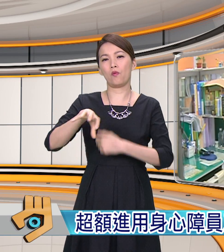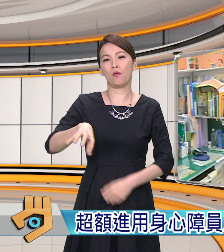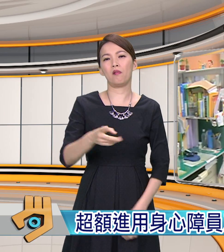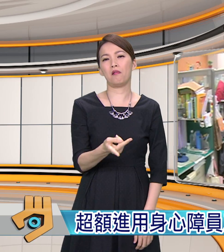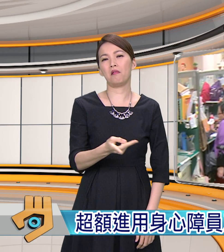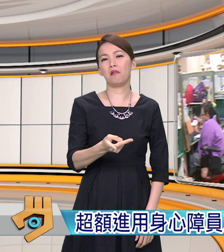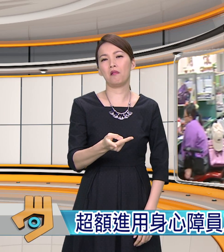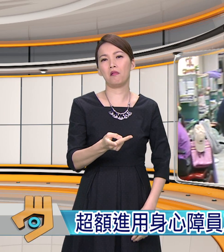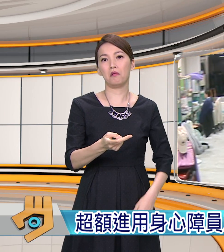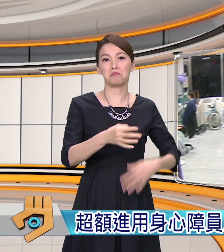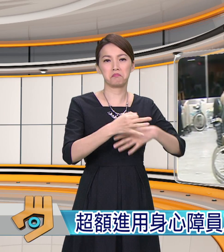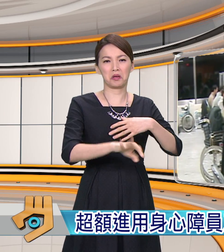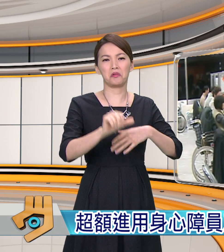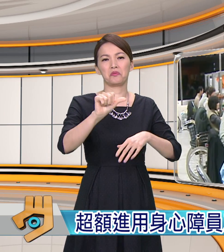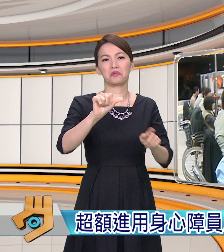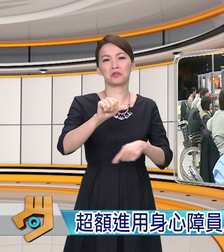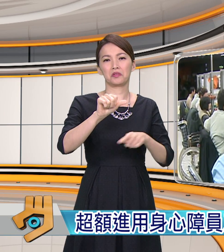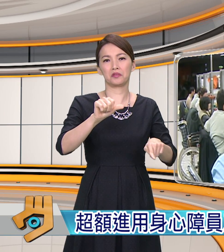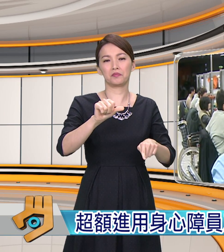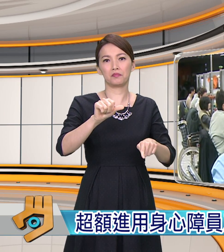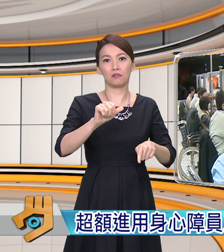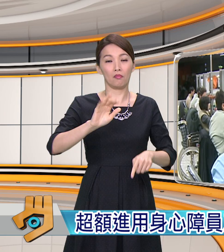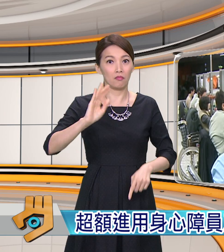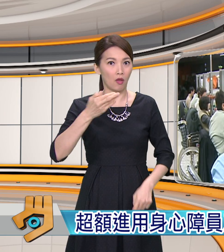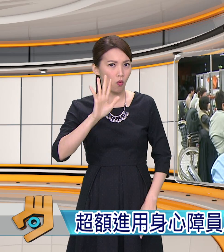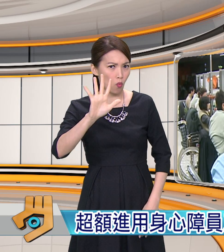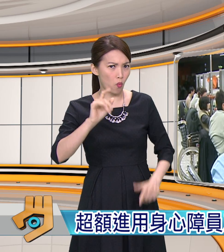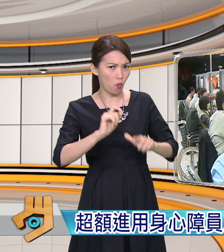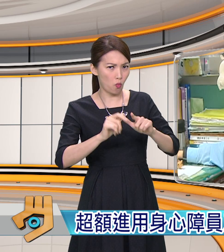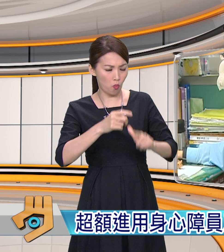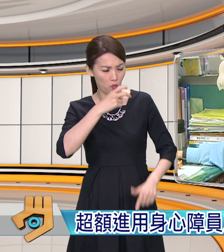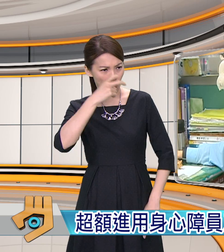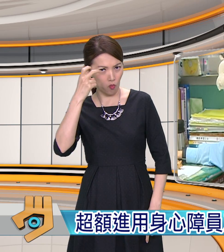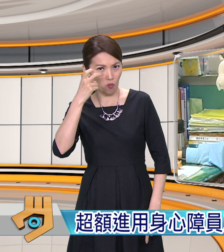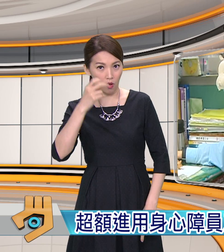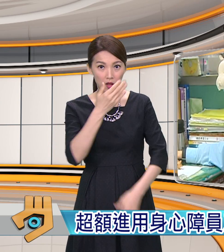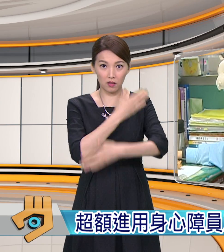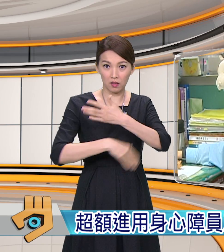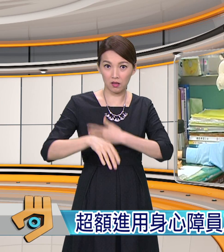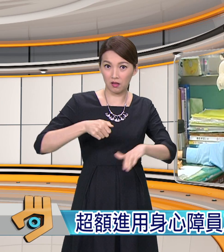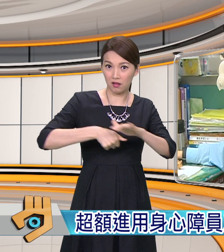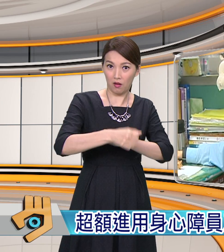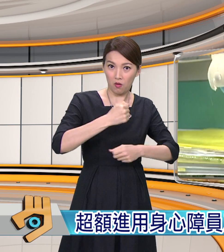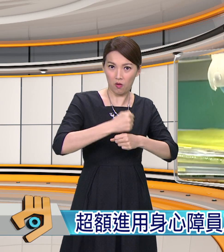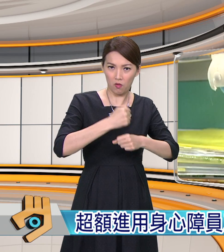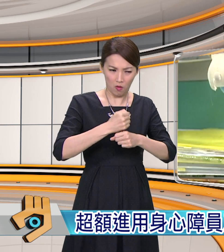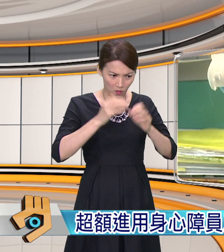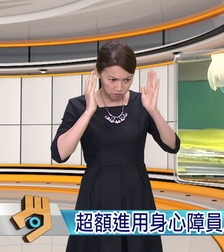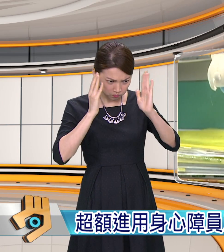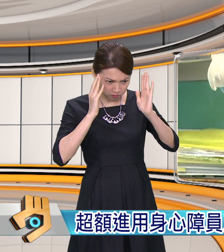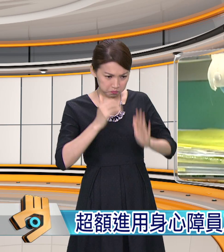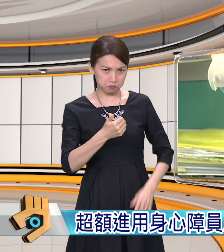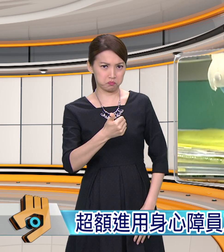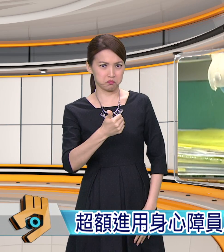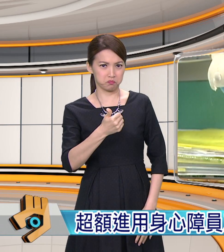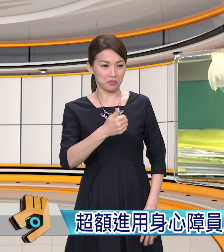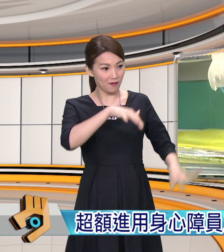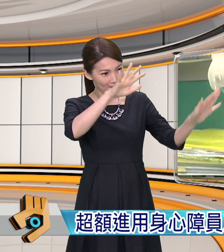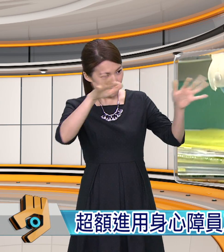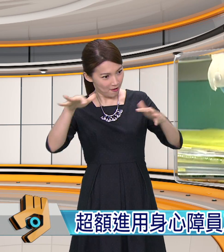都不足额5个人。不过另外呢，也有公司发现到身心障碍员工有许